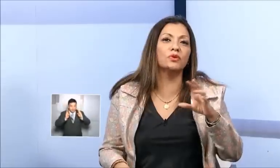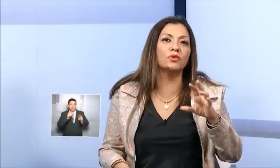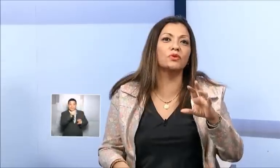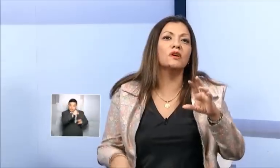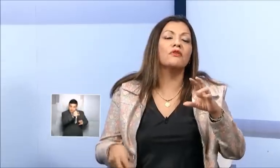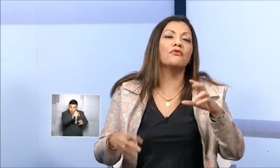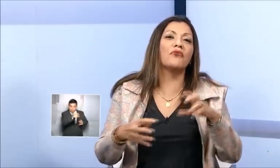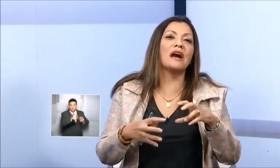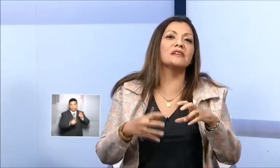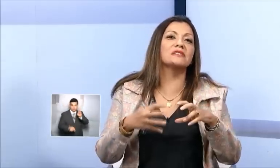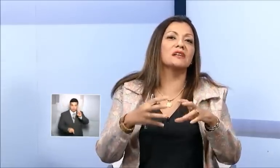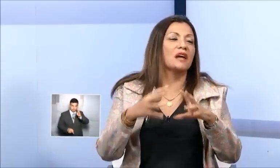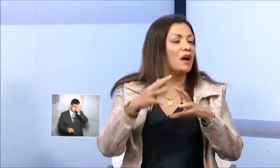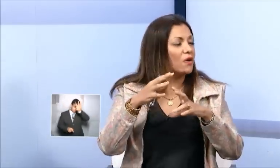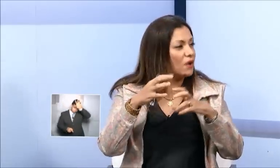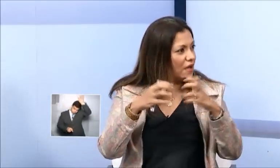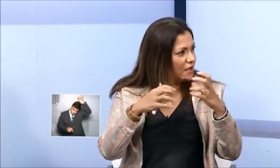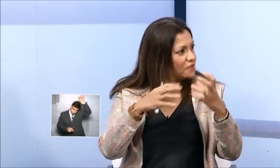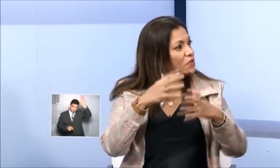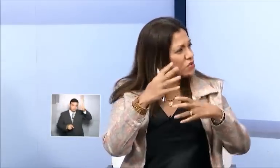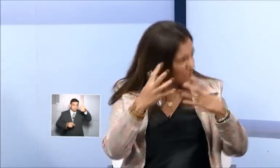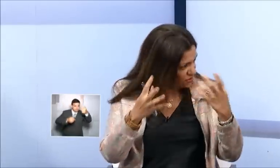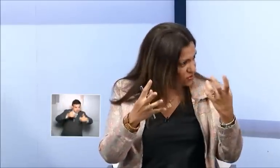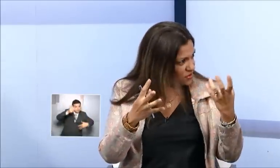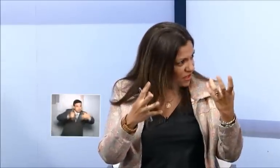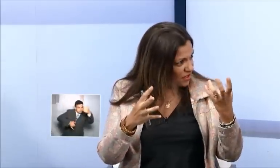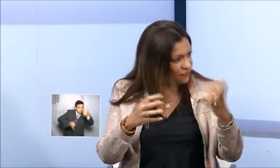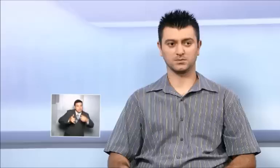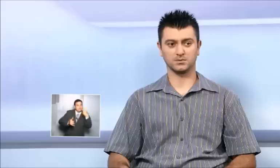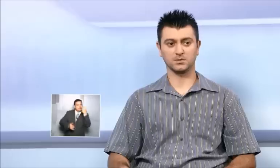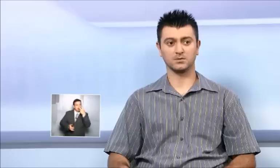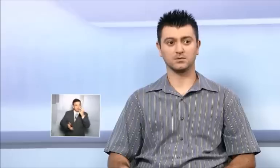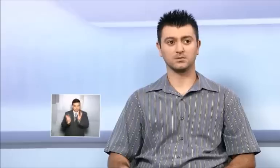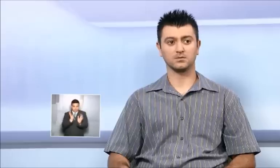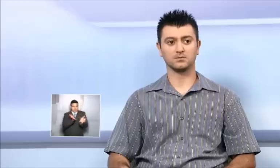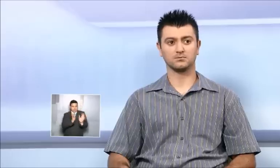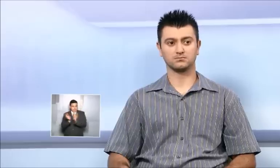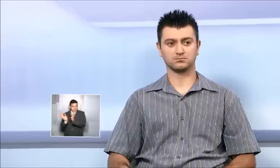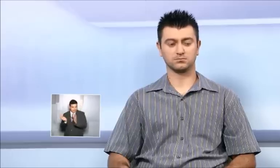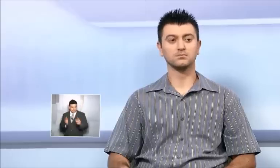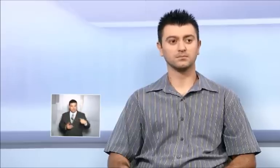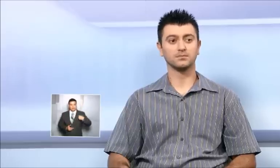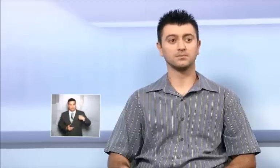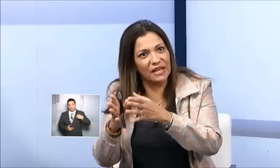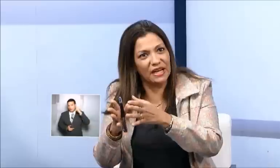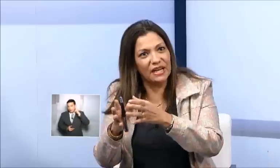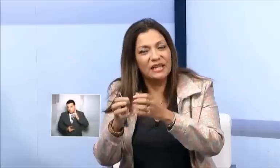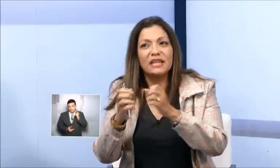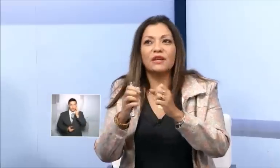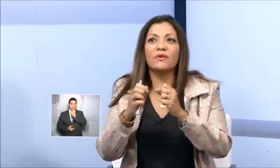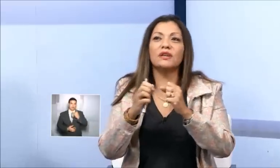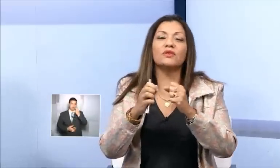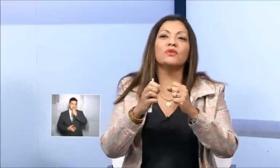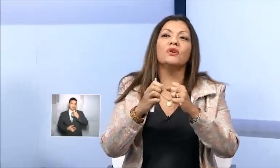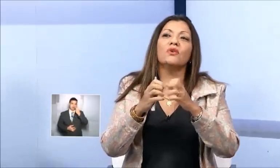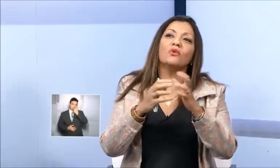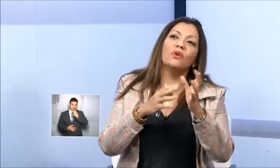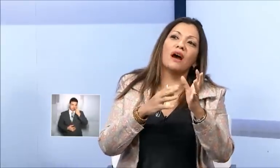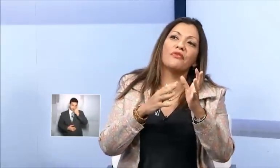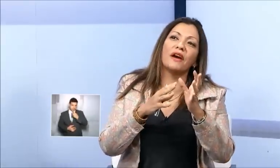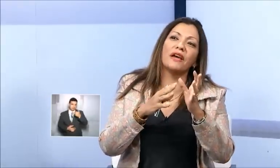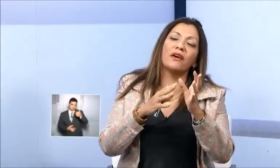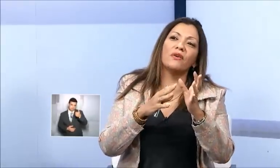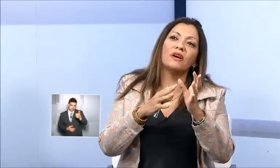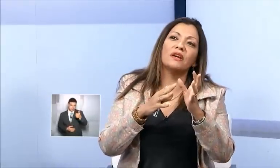o Bruno faz, são gestos, né? Faz a Libras, o Rafael vai falar, e quando